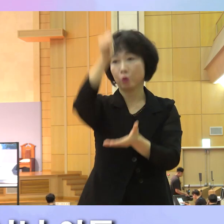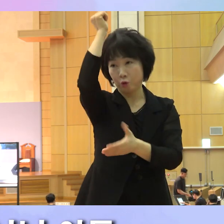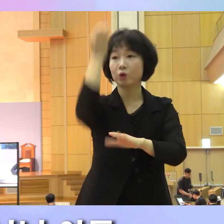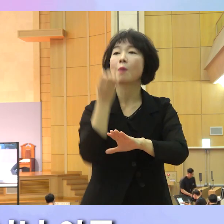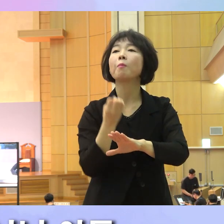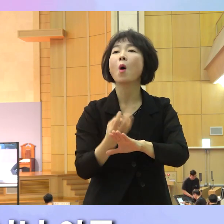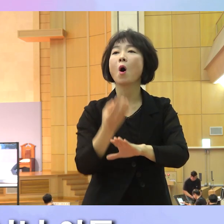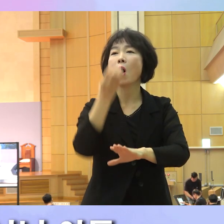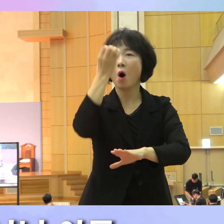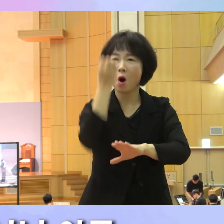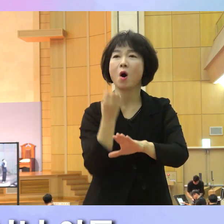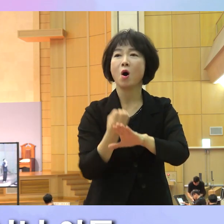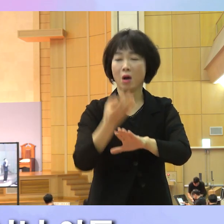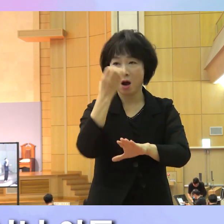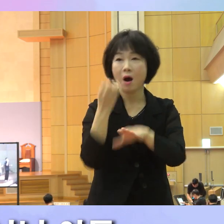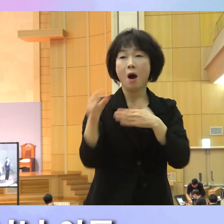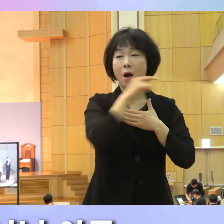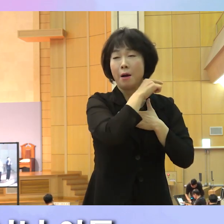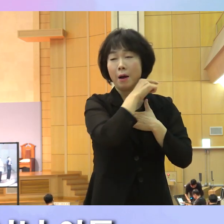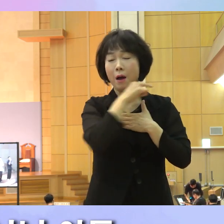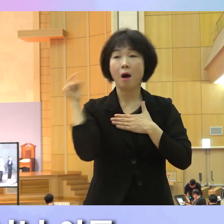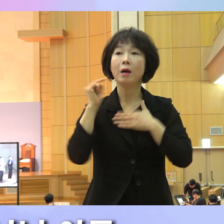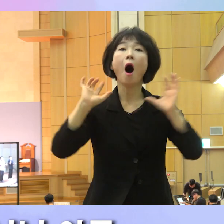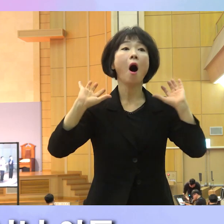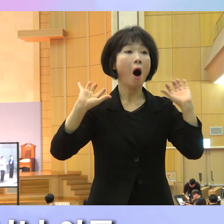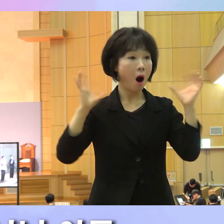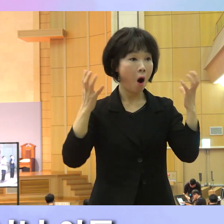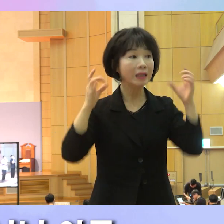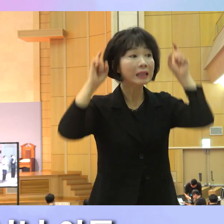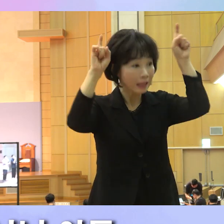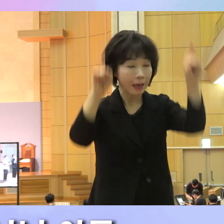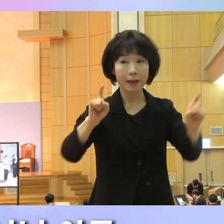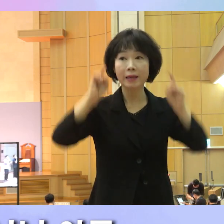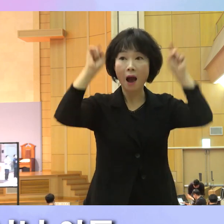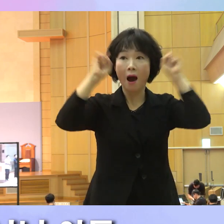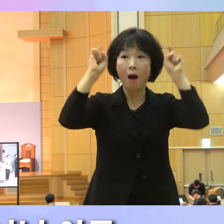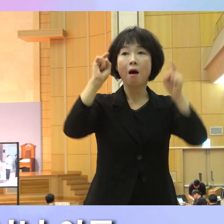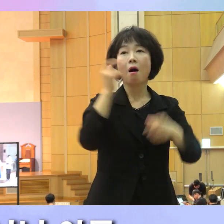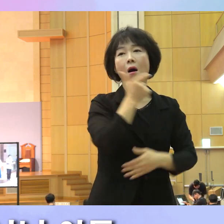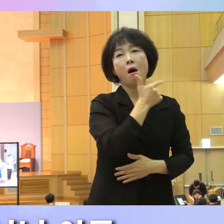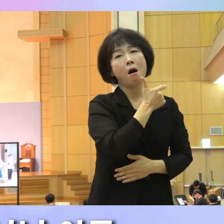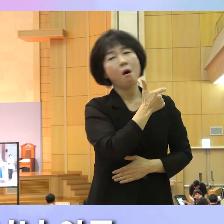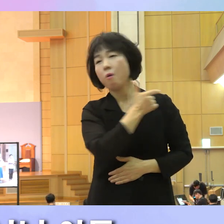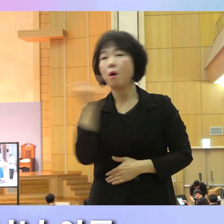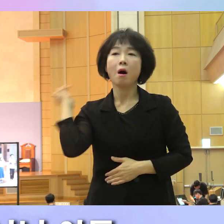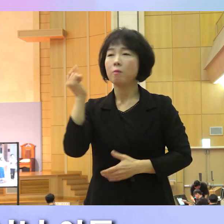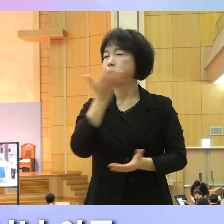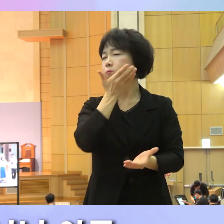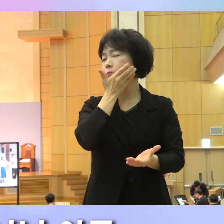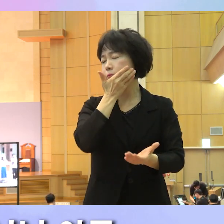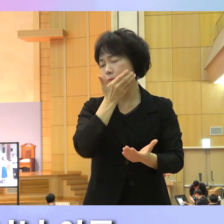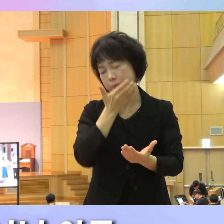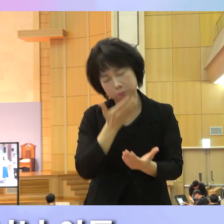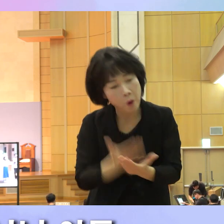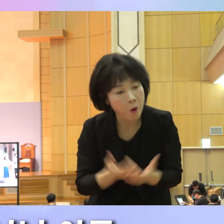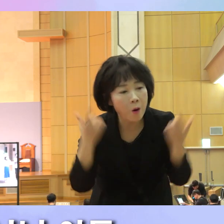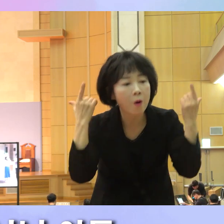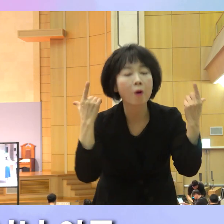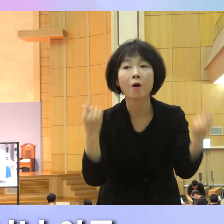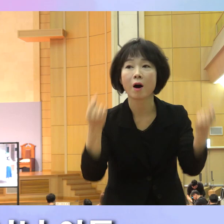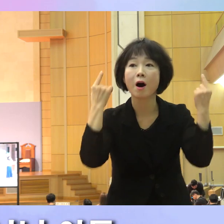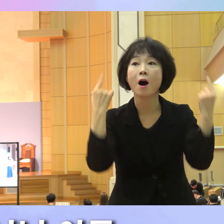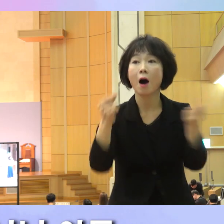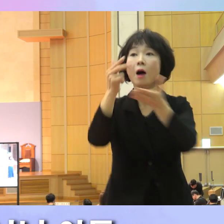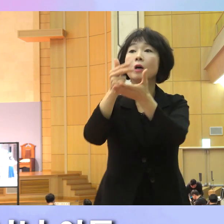믿으오. 주의 보혈 그 어린 양의 매우 찬양합니다. 주의 보혈 능력